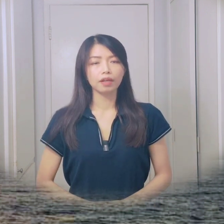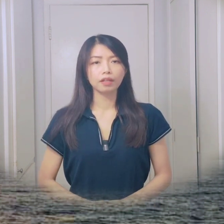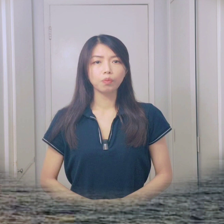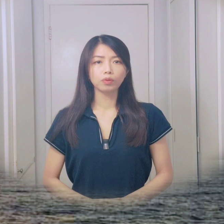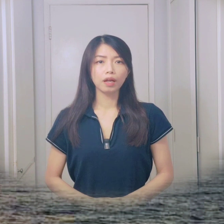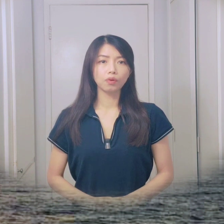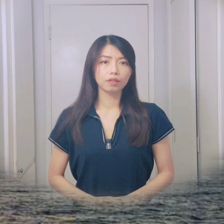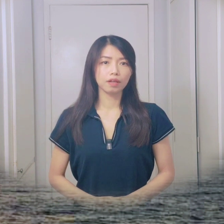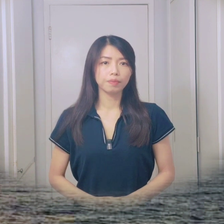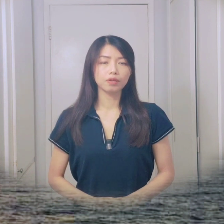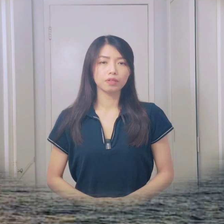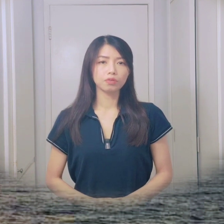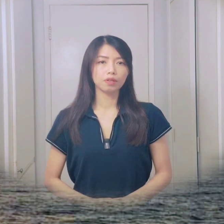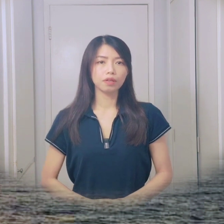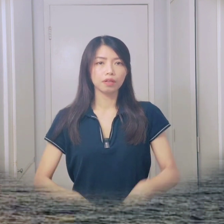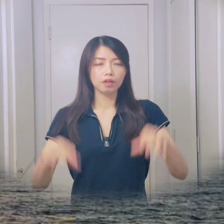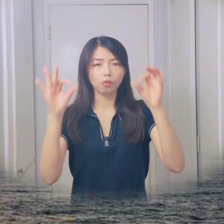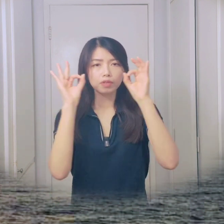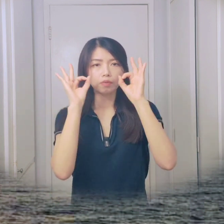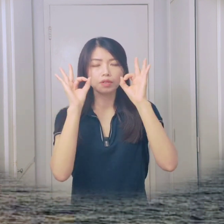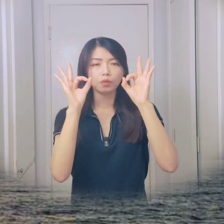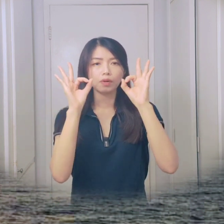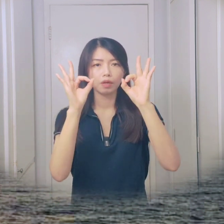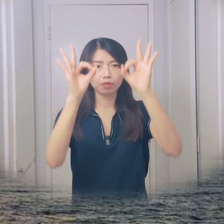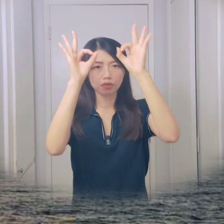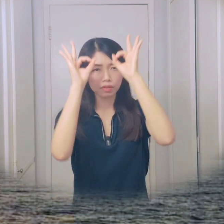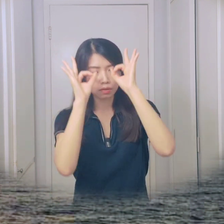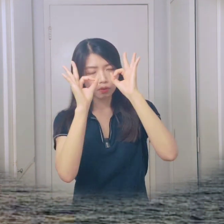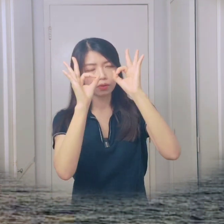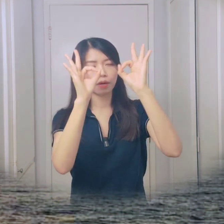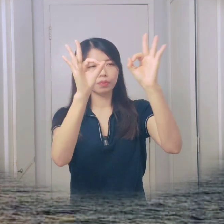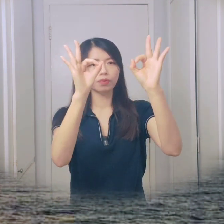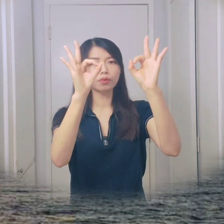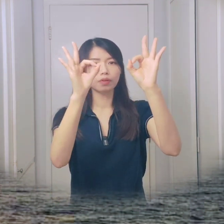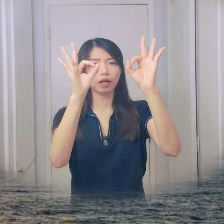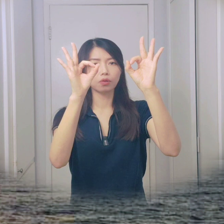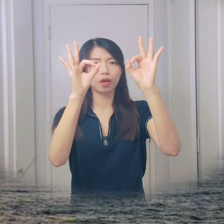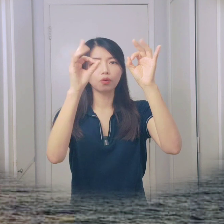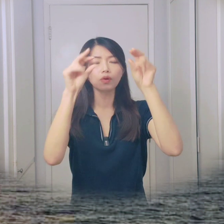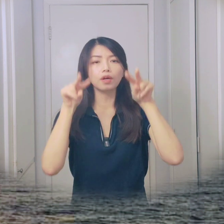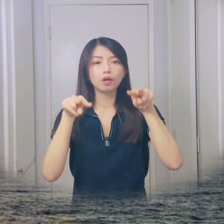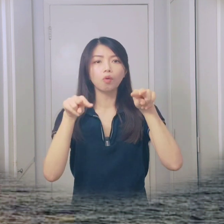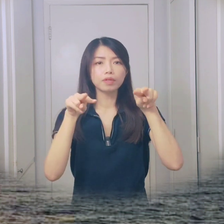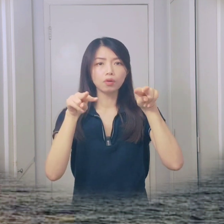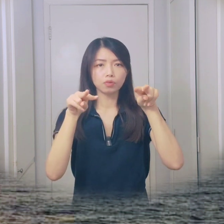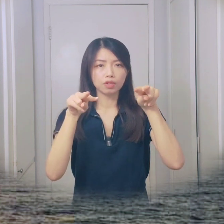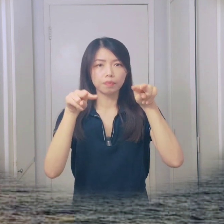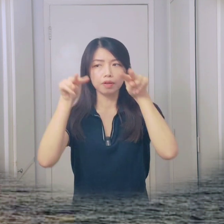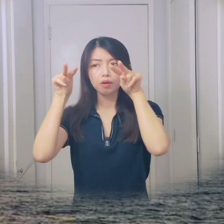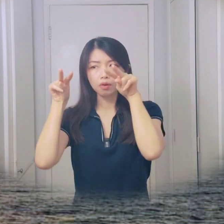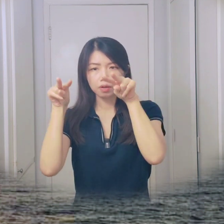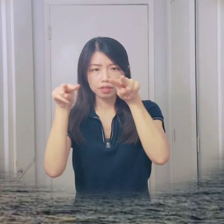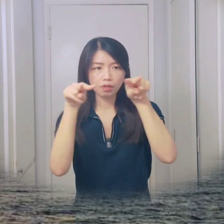돌아보니, 일단 보다라고 하는 뜻의 일반적인 수어는 엄지검지를 동그랗게 붙여주시고 앞으로 나가셔도 되고 검지하고